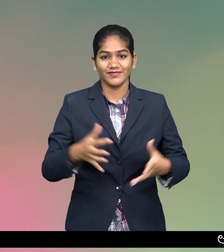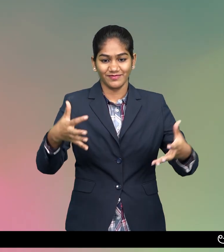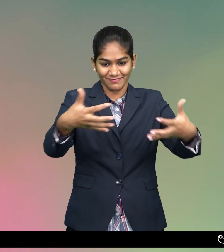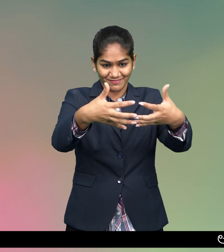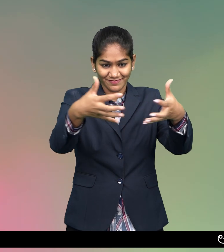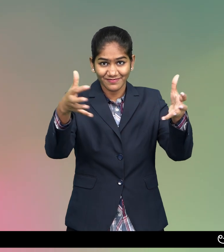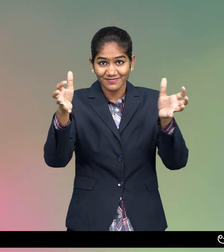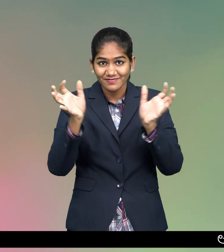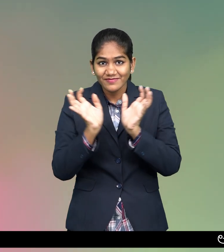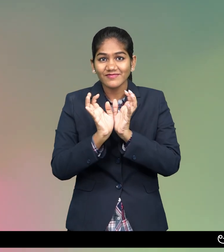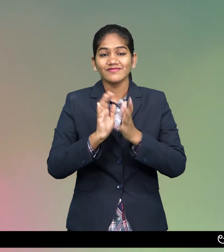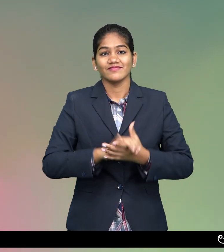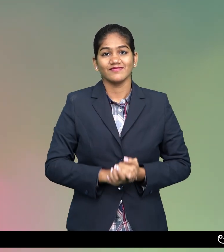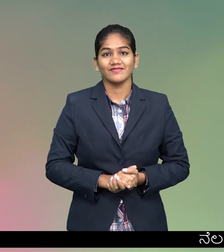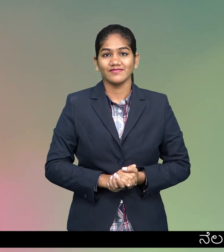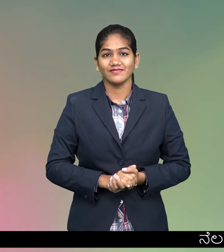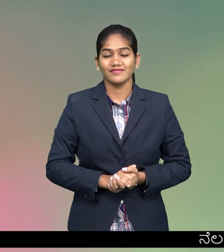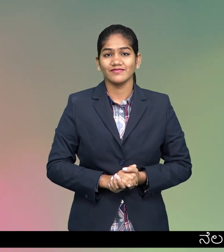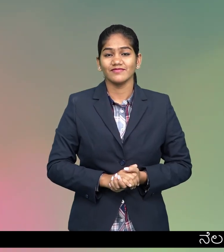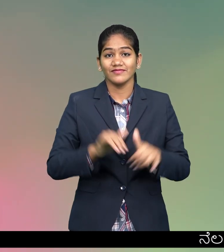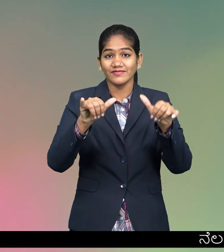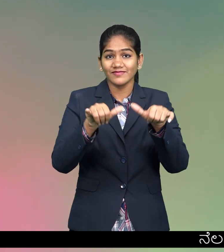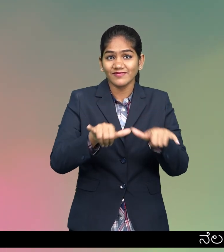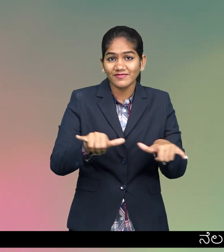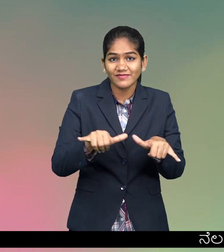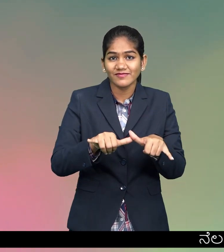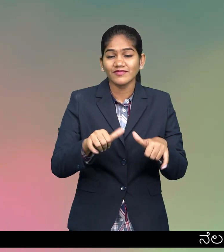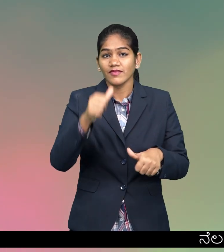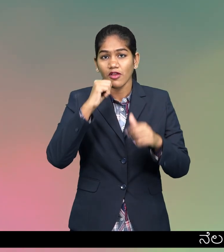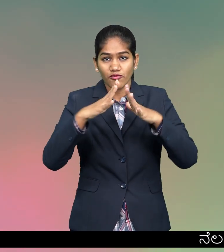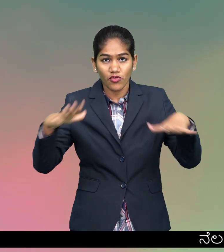ಆಕಾಂಕ್ಷಗಳು, ನೆಲ ಜಲ ಸಂಬಂಧ,